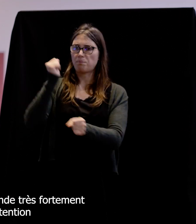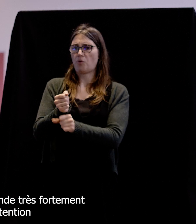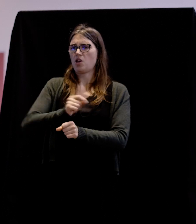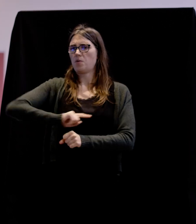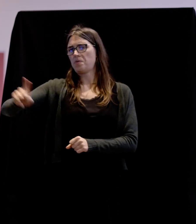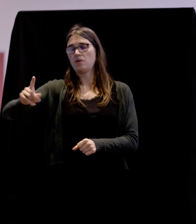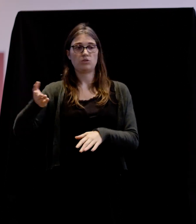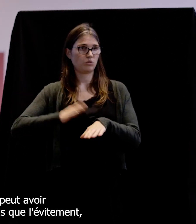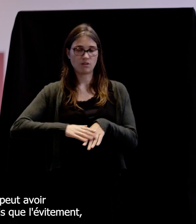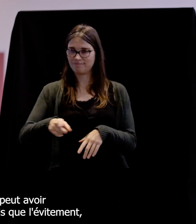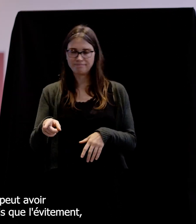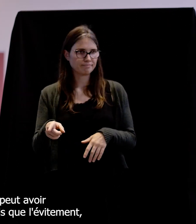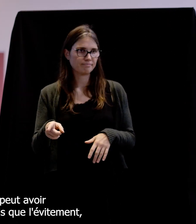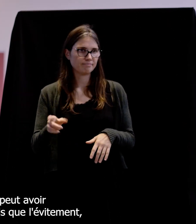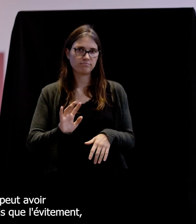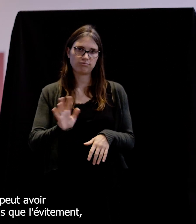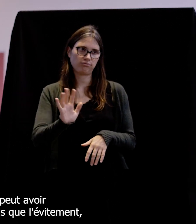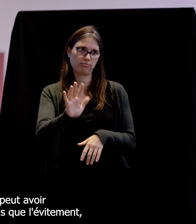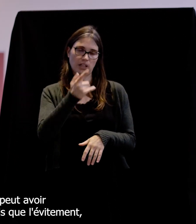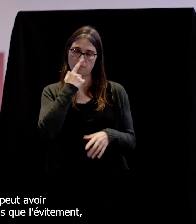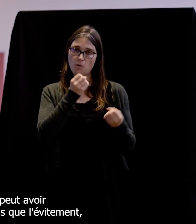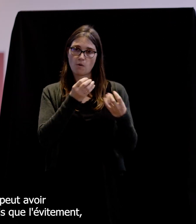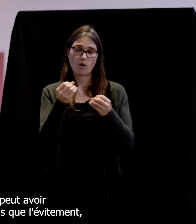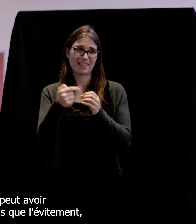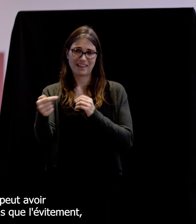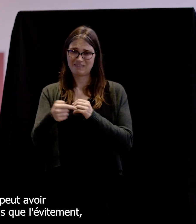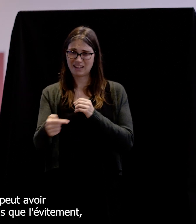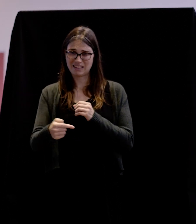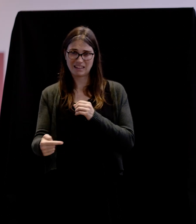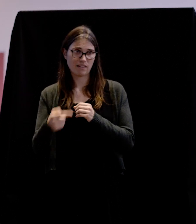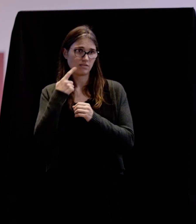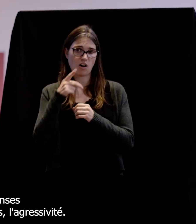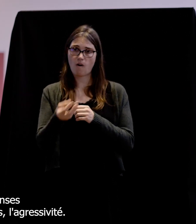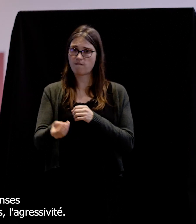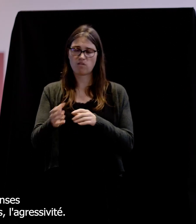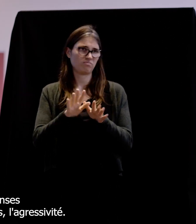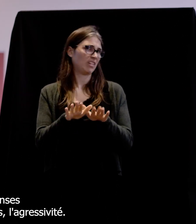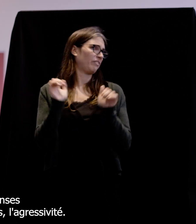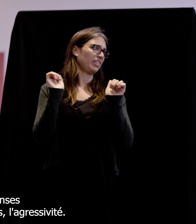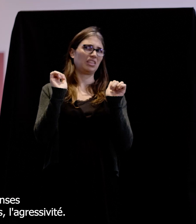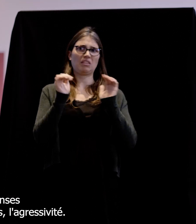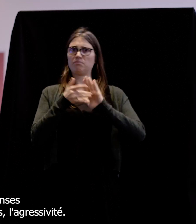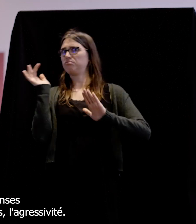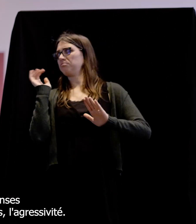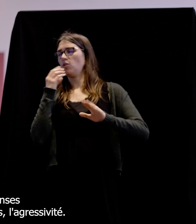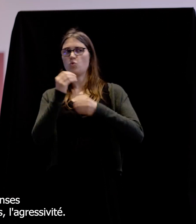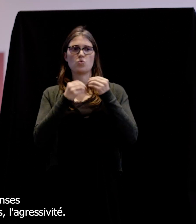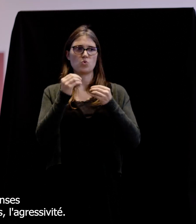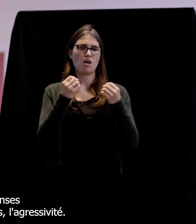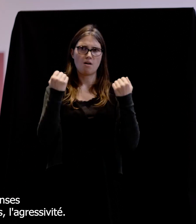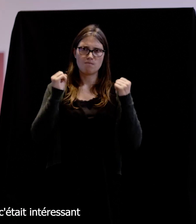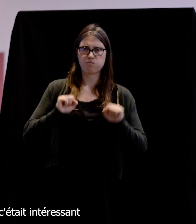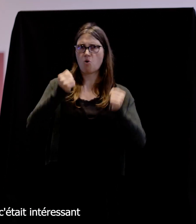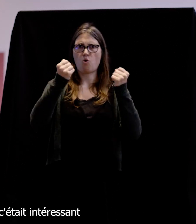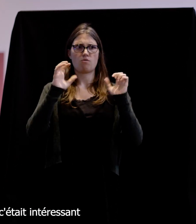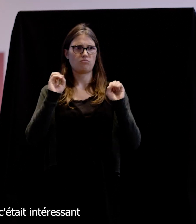faire attention parce que ça peut avoir des effets terribles tels que l'évitement, les réponses trop émotionnelles,